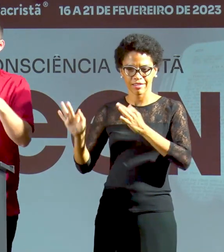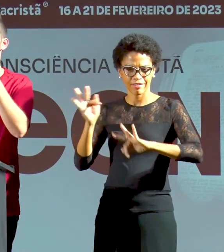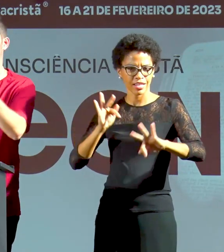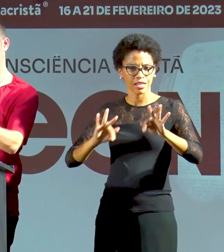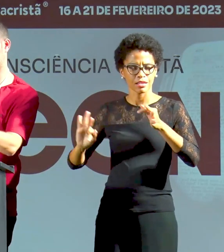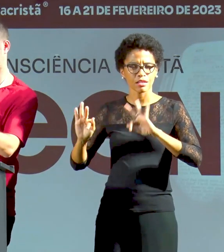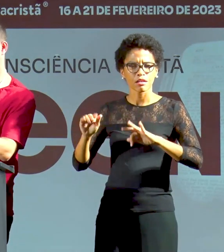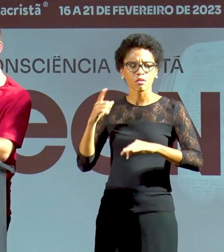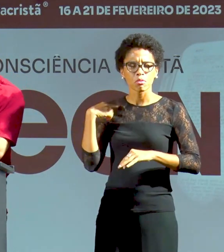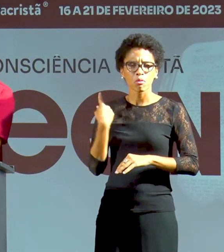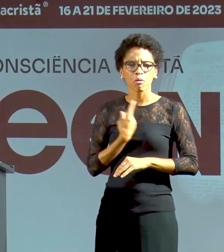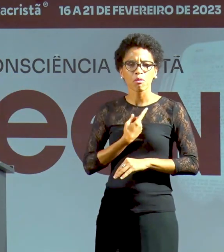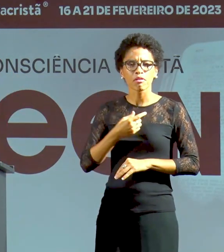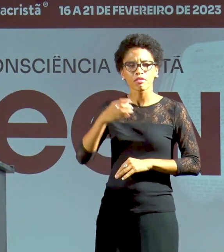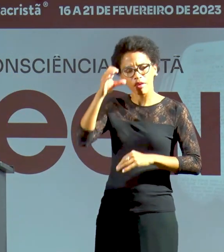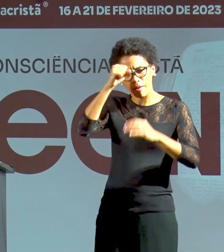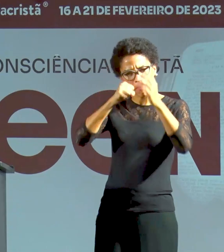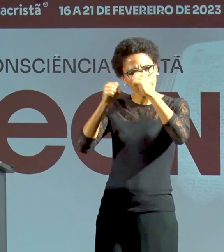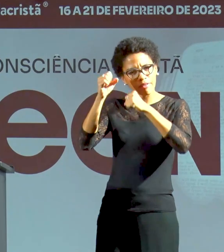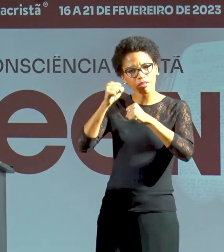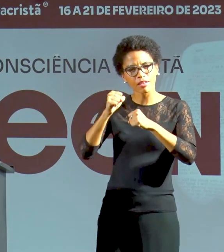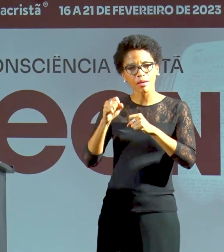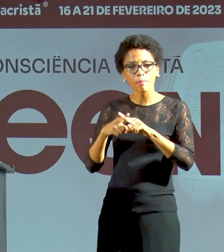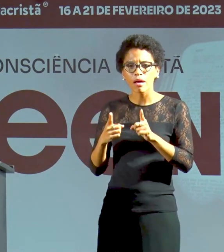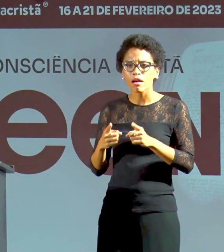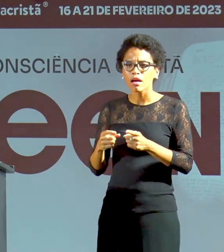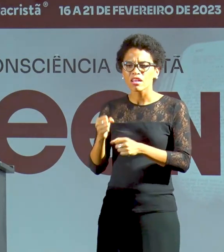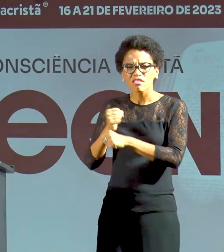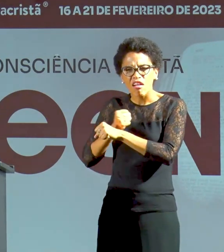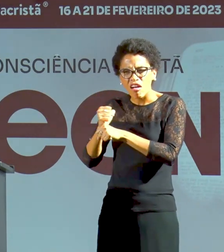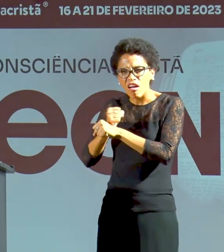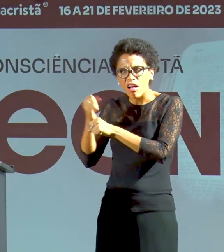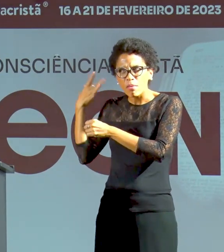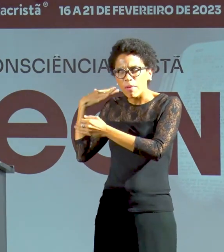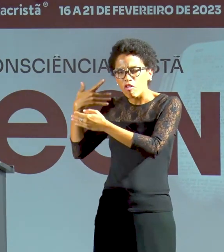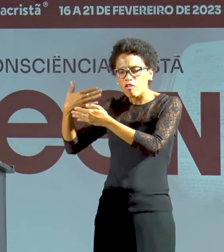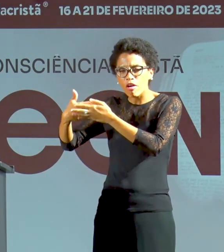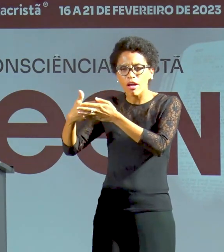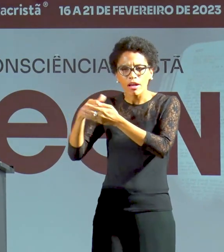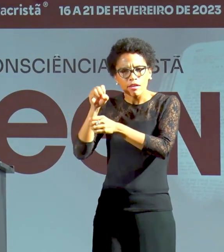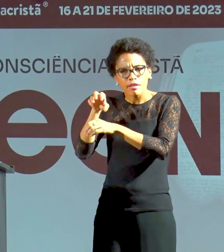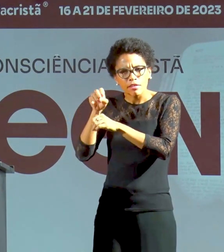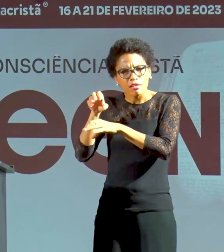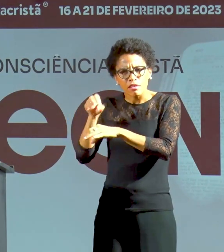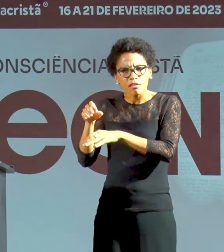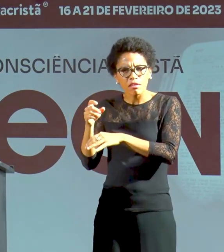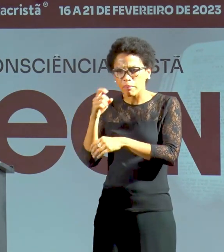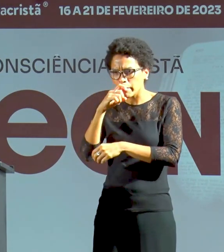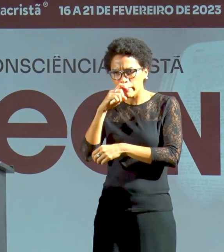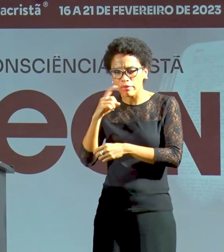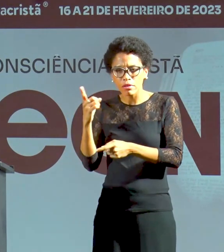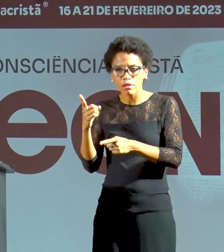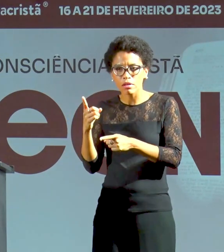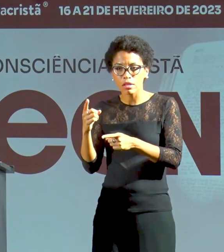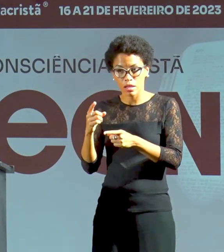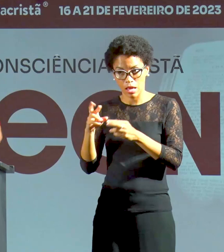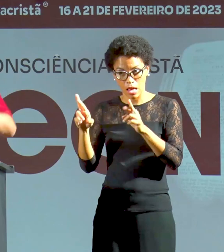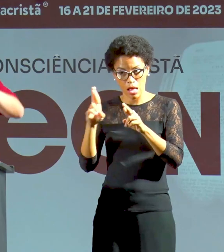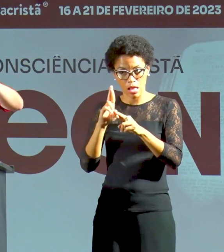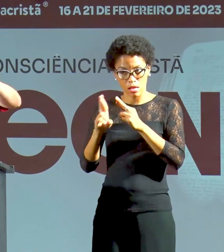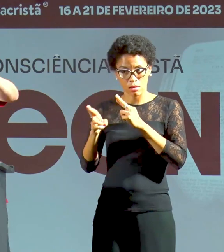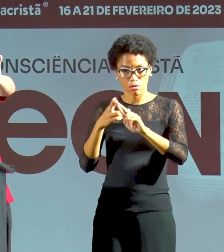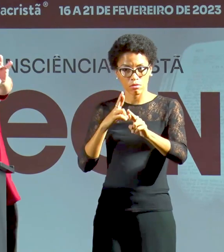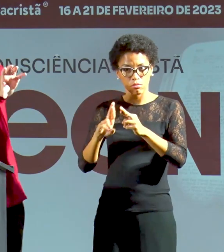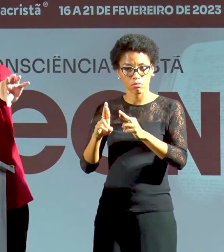muitos anos eu ensinei lá para os adolescentes lá da minha igreja eu ensinei que isso era mentira No que diz respeito a relacionamentos